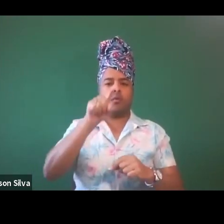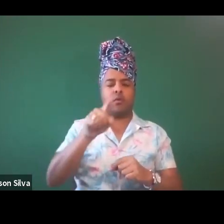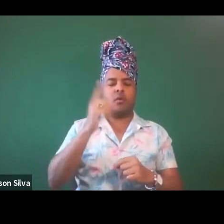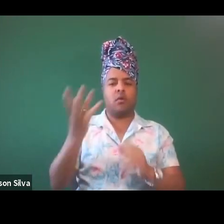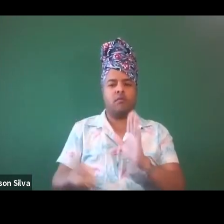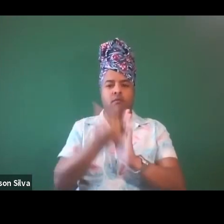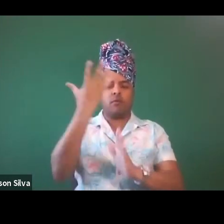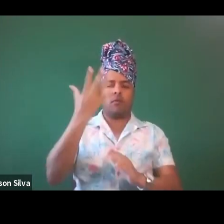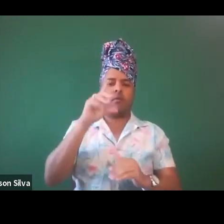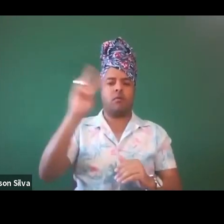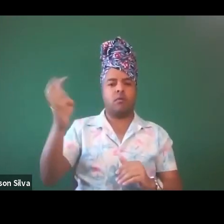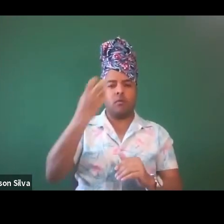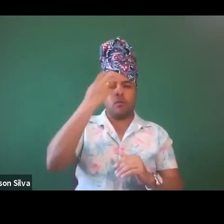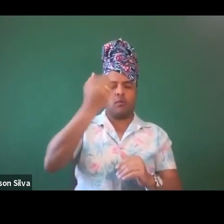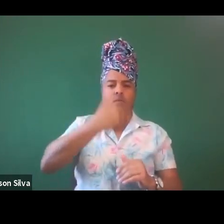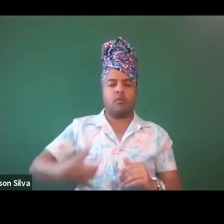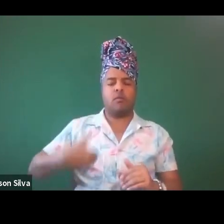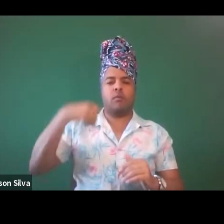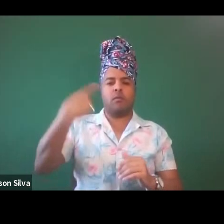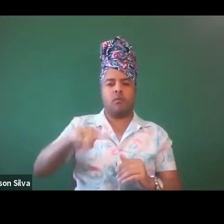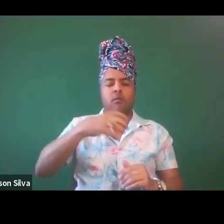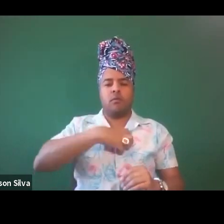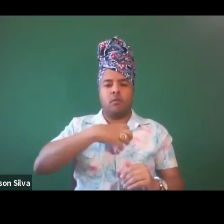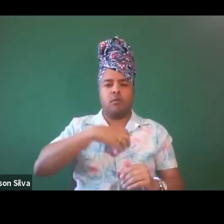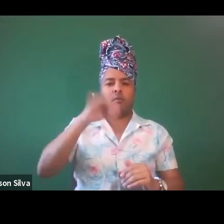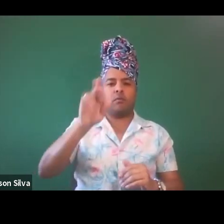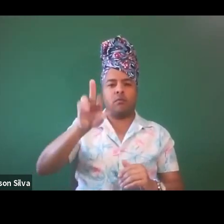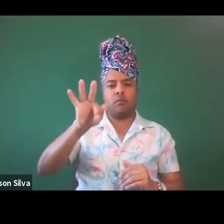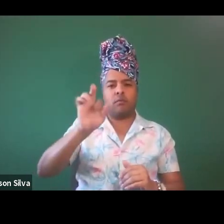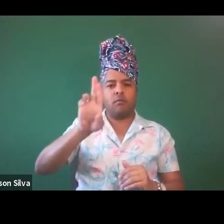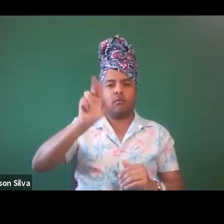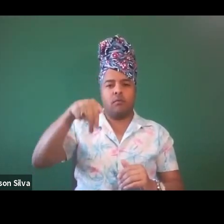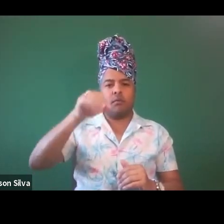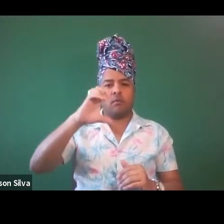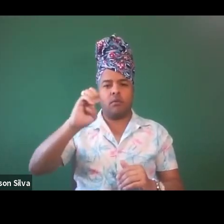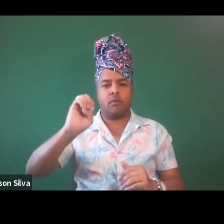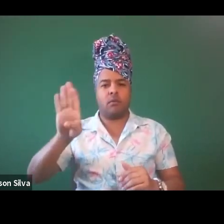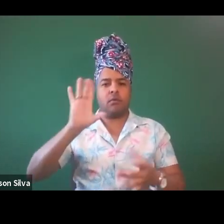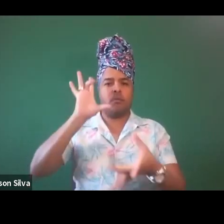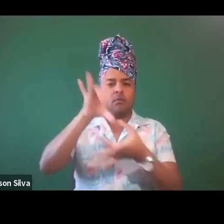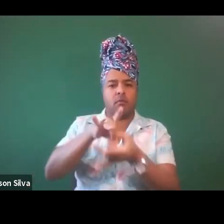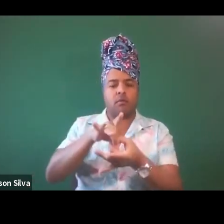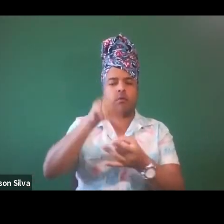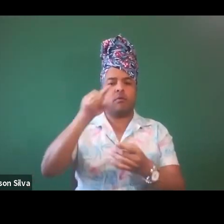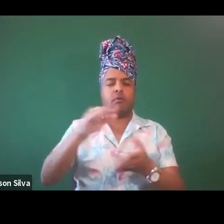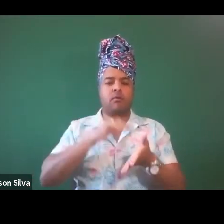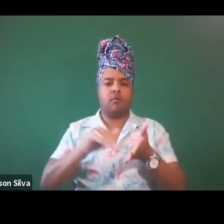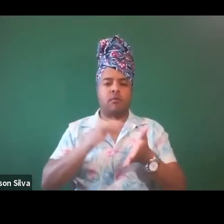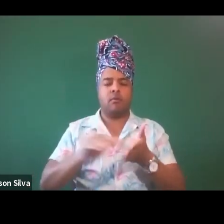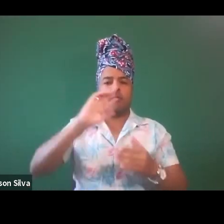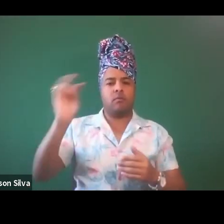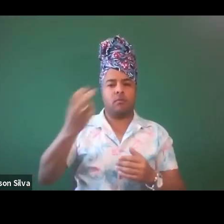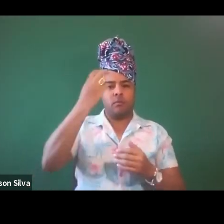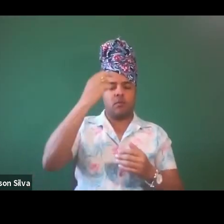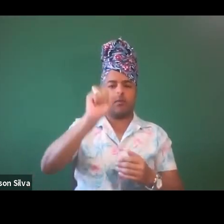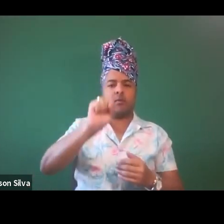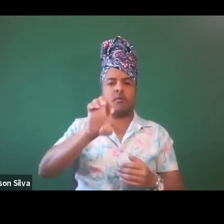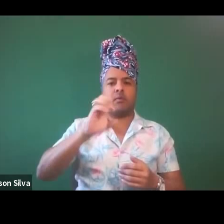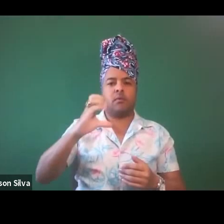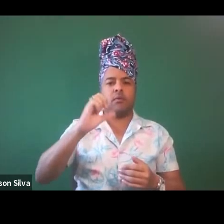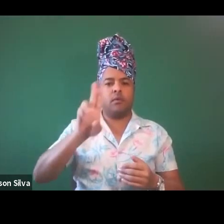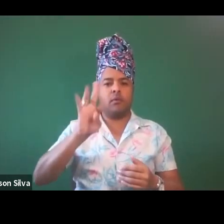do Estado da Bahia, FUNSEB, entidade vinculada à Secretaria de Cultura do Estado, Secult Bahia.